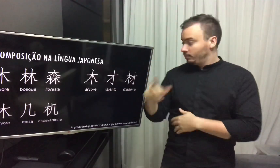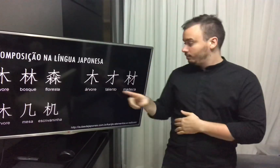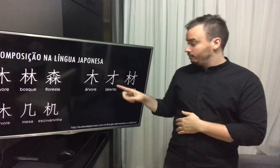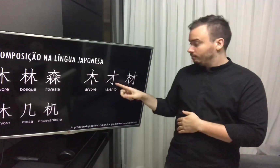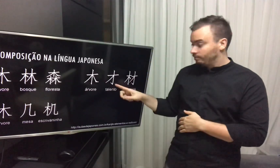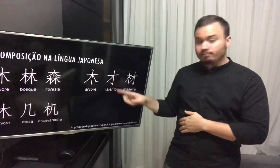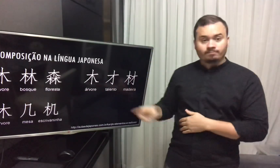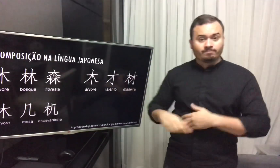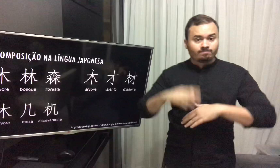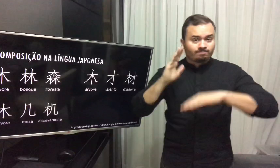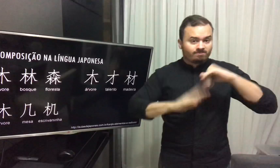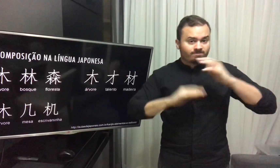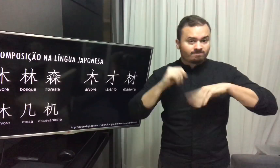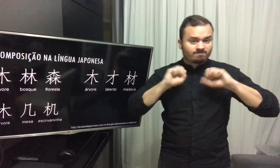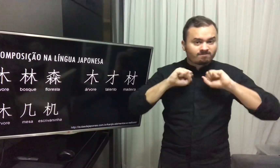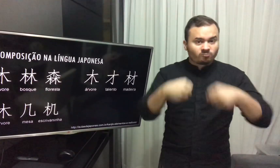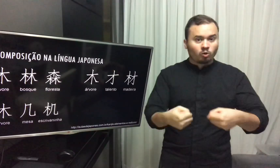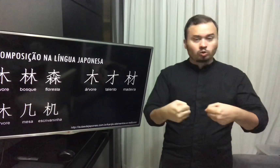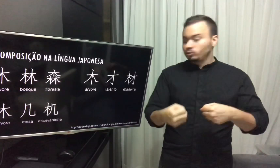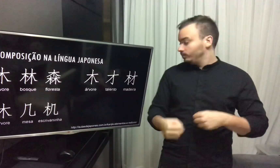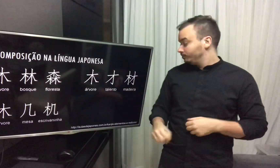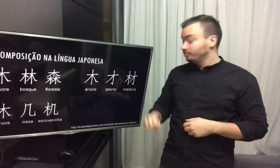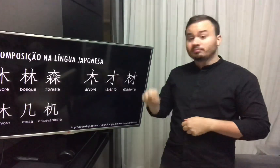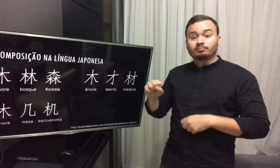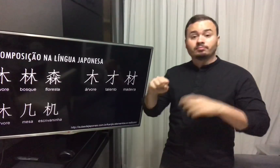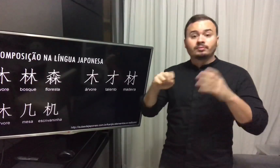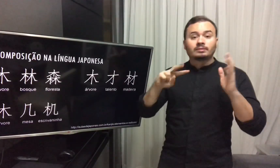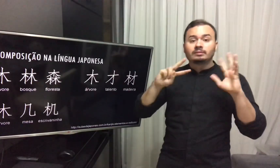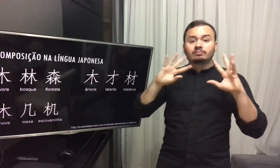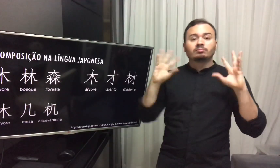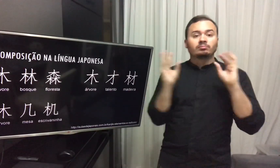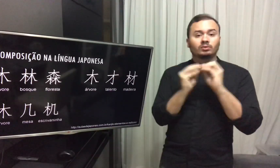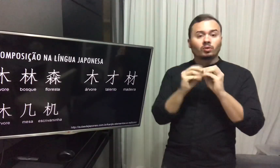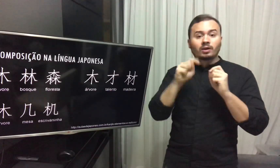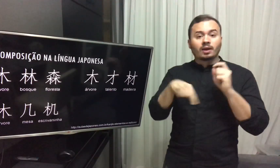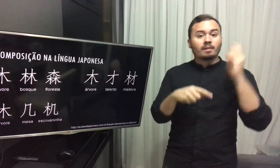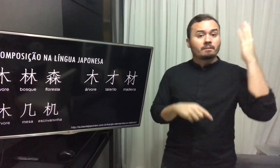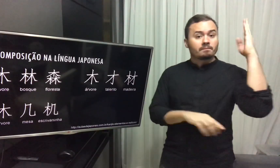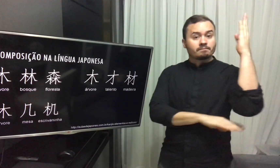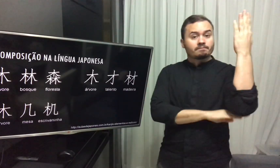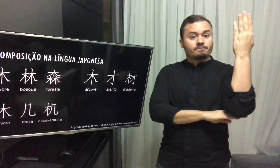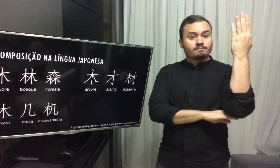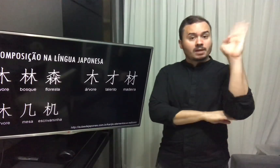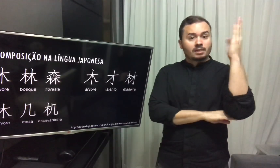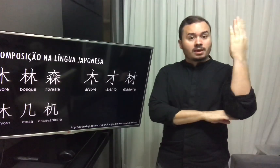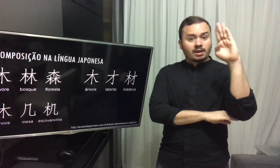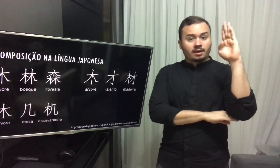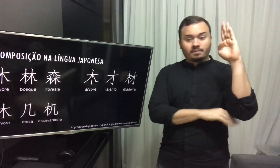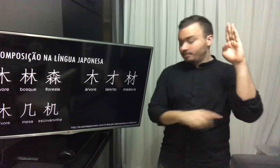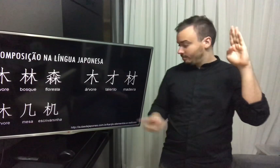outros exemplos. A árvore mais habilidade, e ela se torna